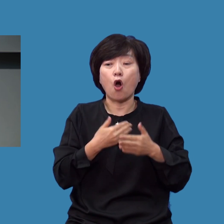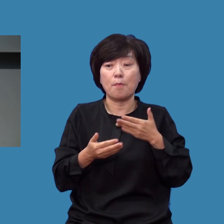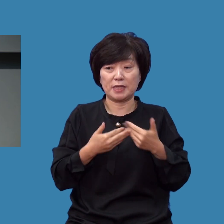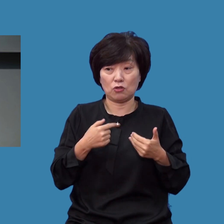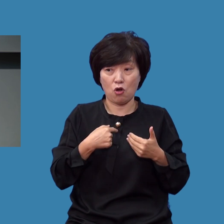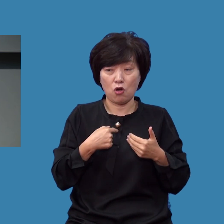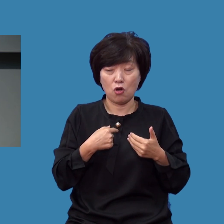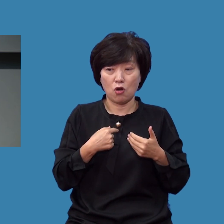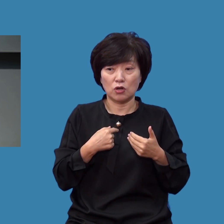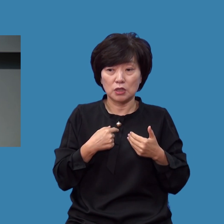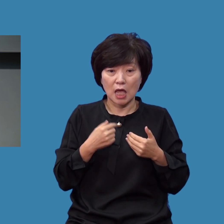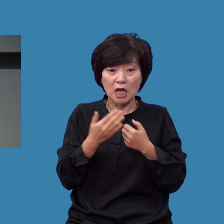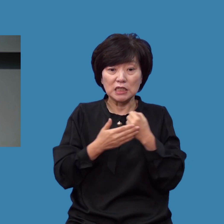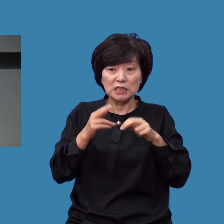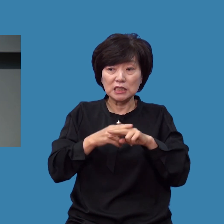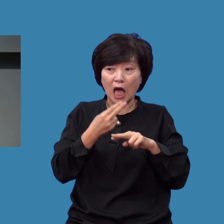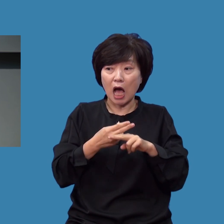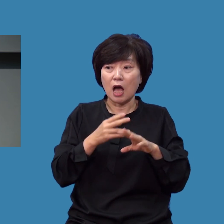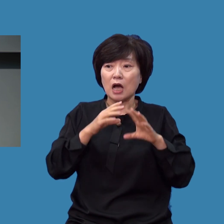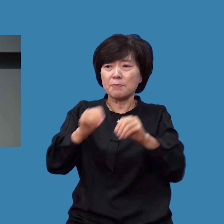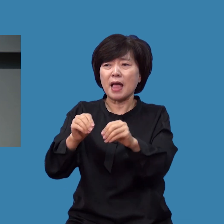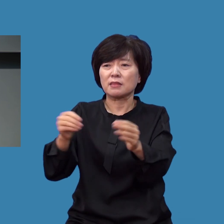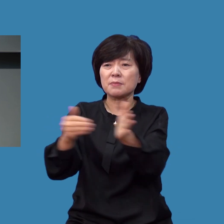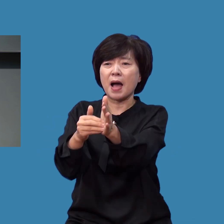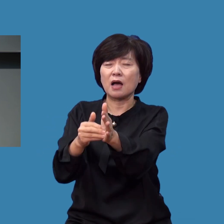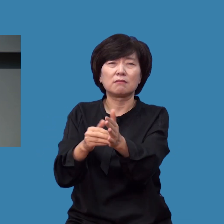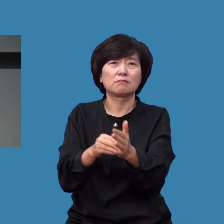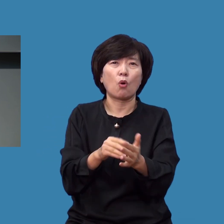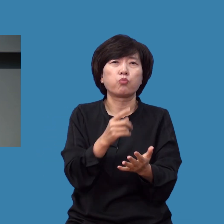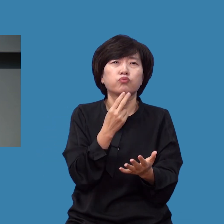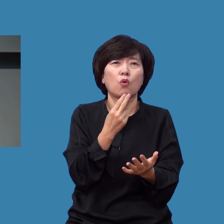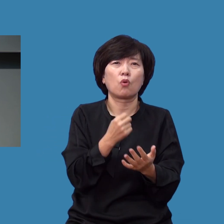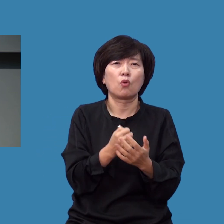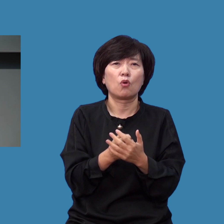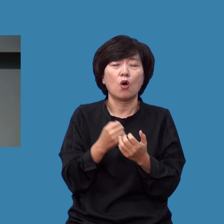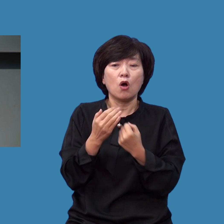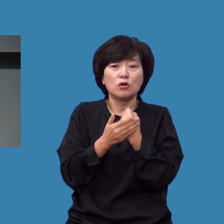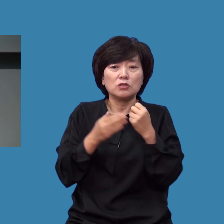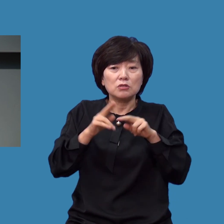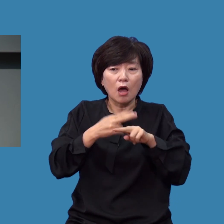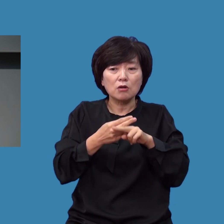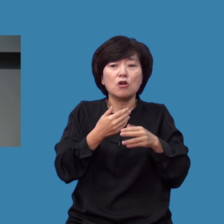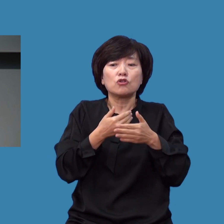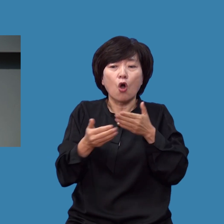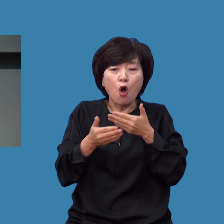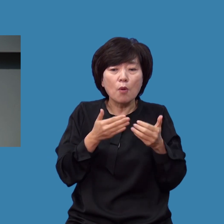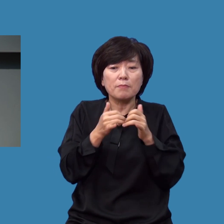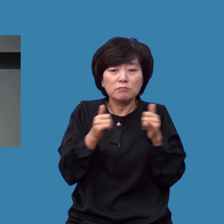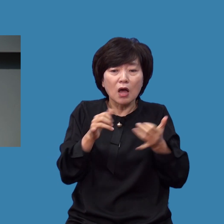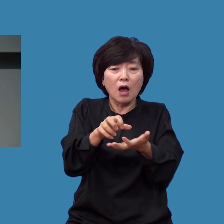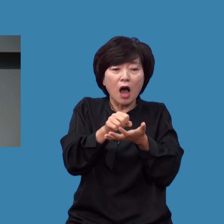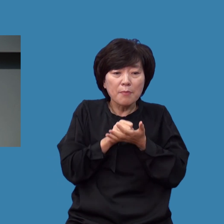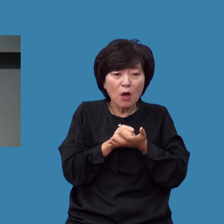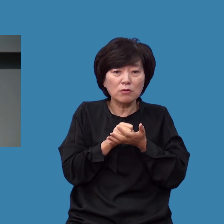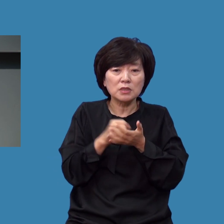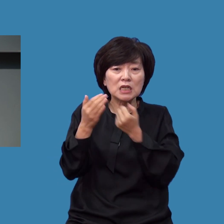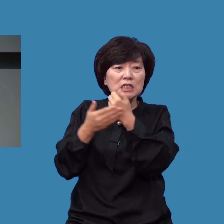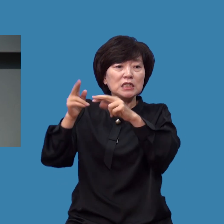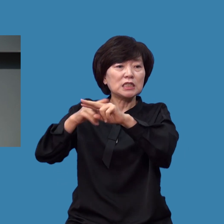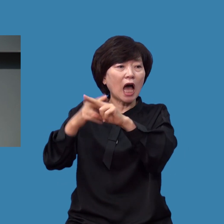중단됐다고 이야기하는 사람 본 적이 없어요. 은사를 경험한 사람치고 은사는 종결됐어 이렇게 얘기하는 사람은 한 명도 본 적이